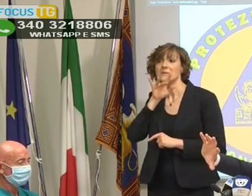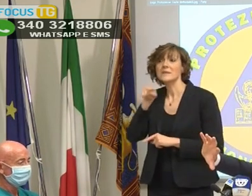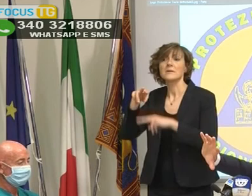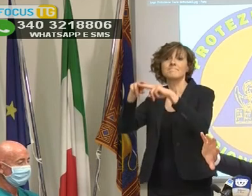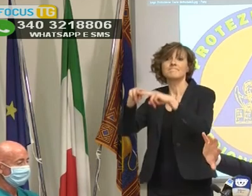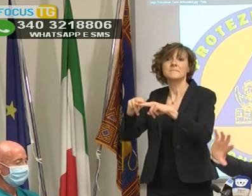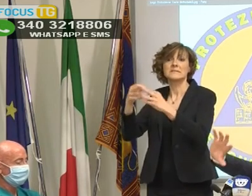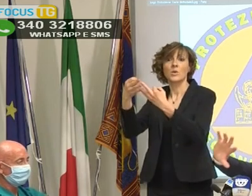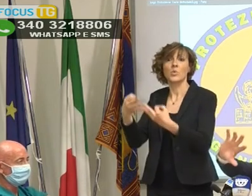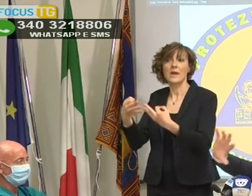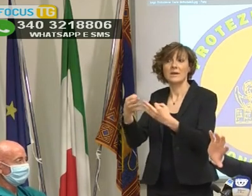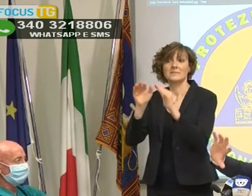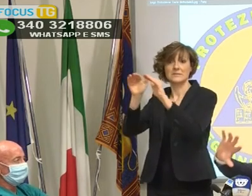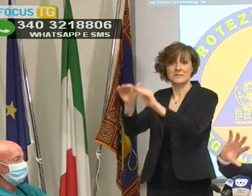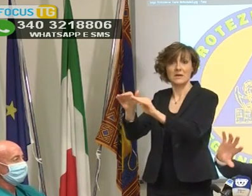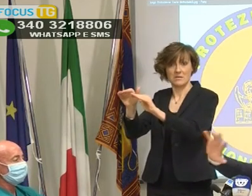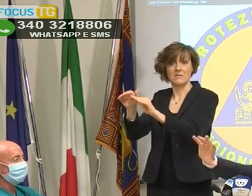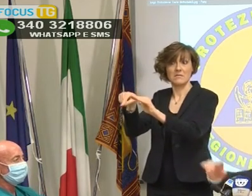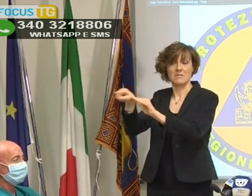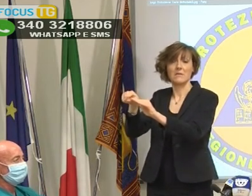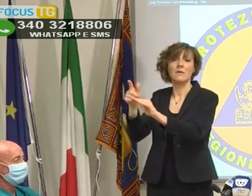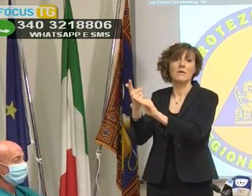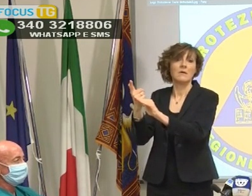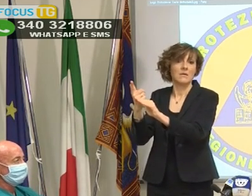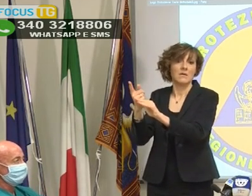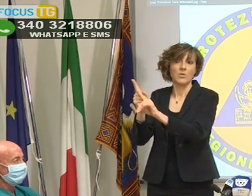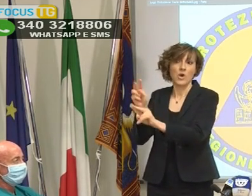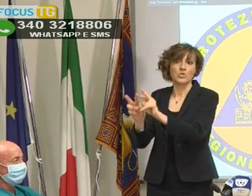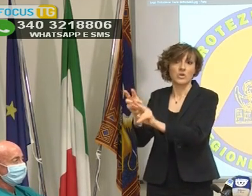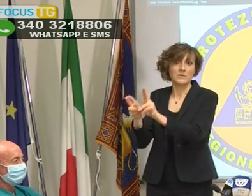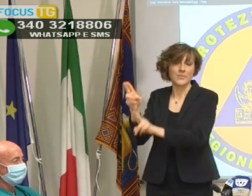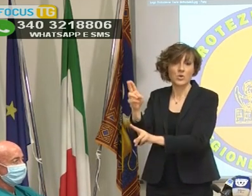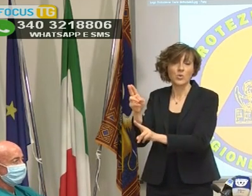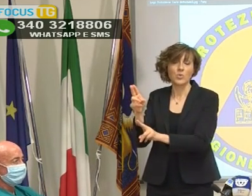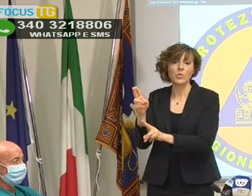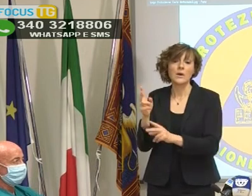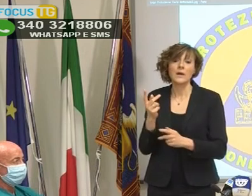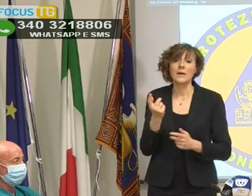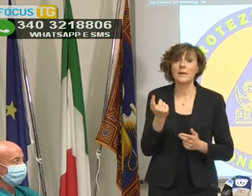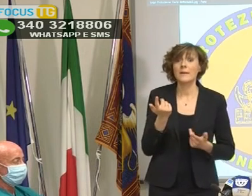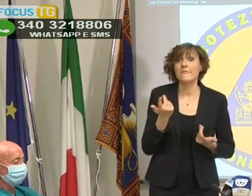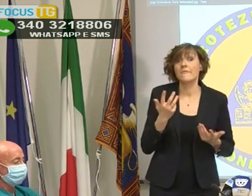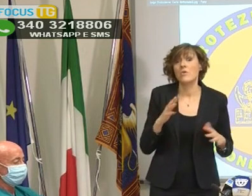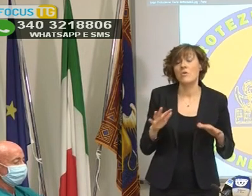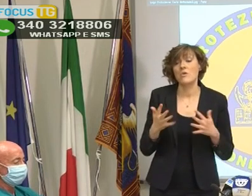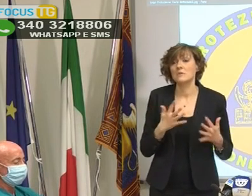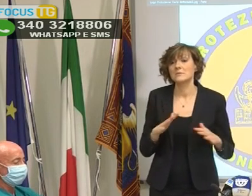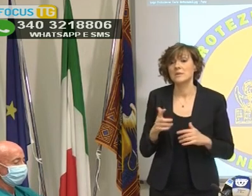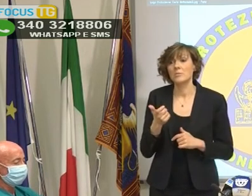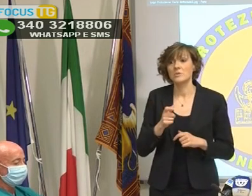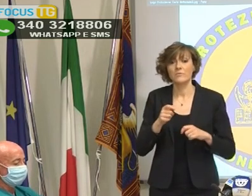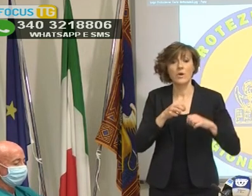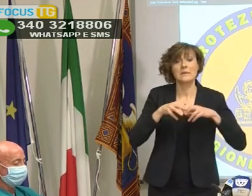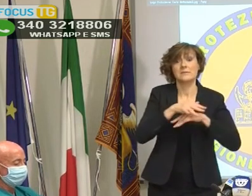no? Hanno assolutamente magari più controllo, un po' perché qualche